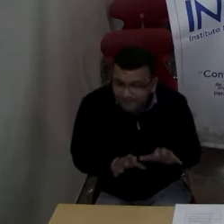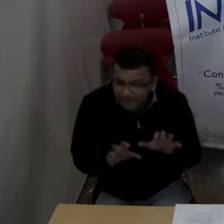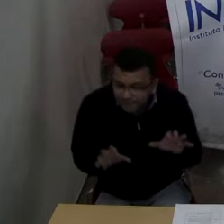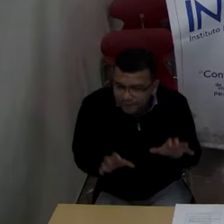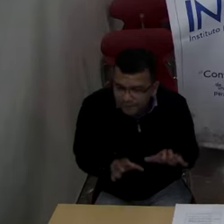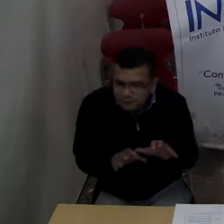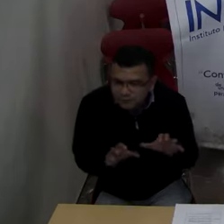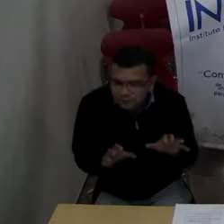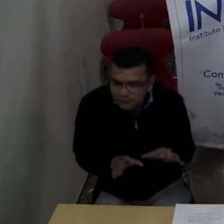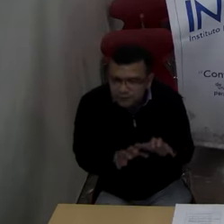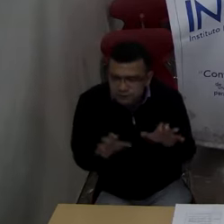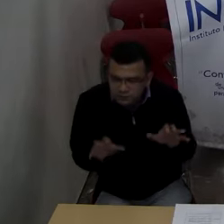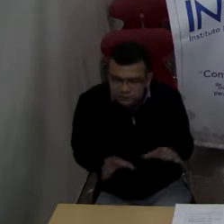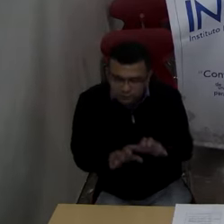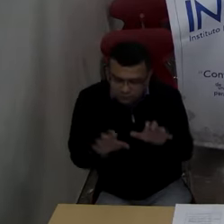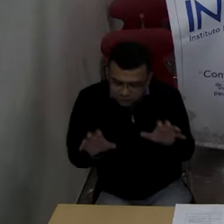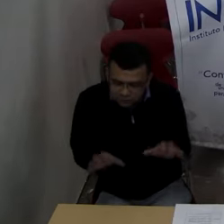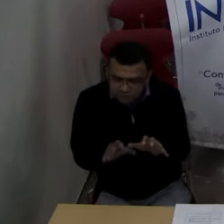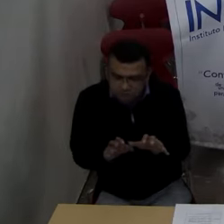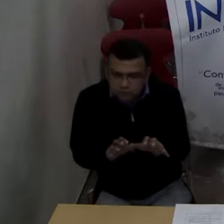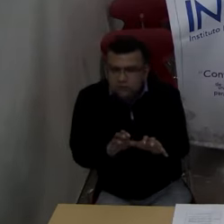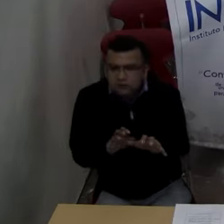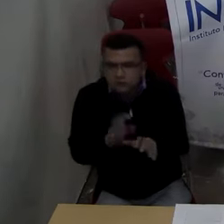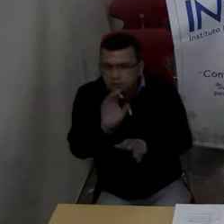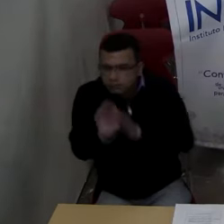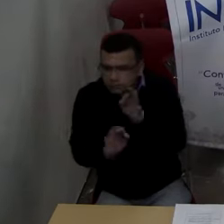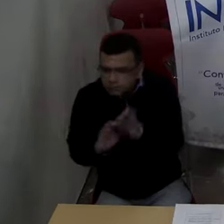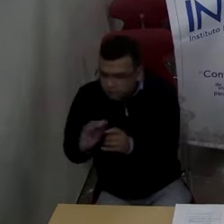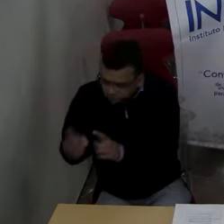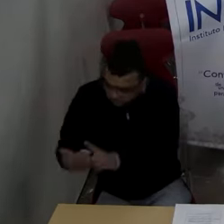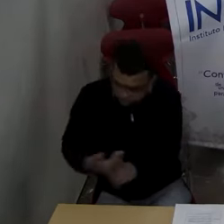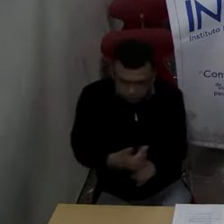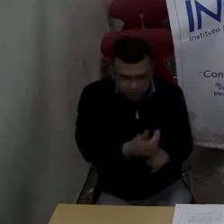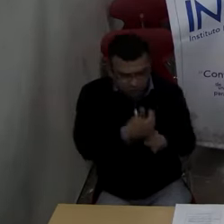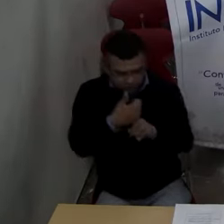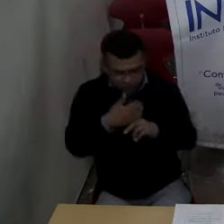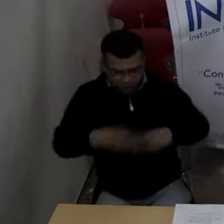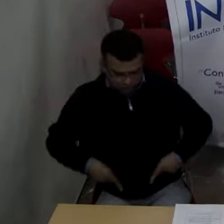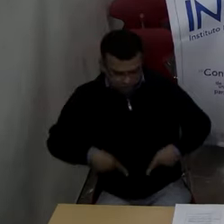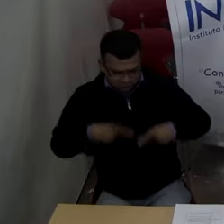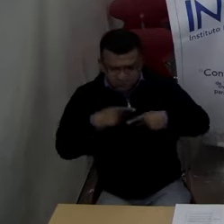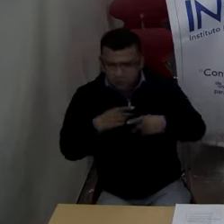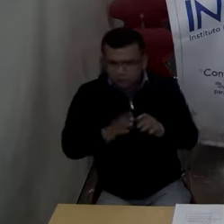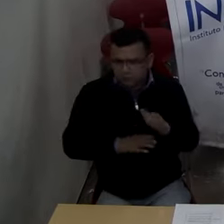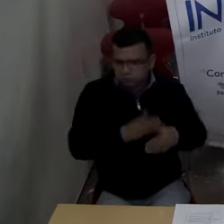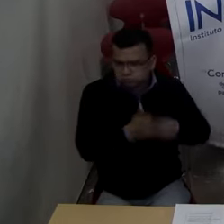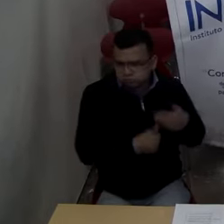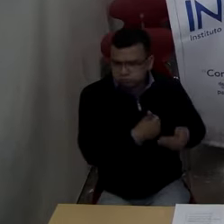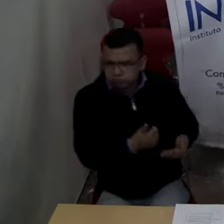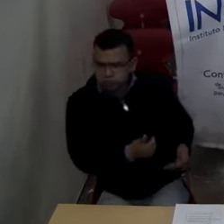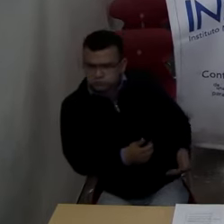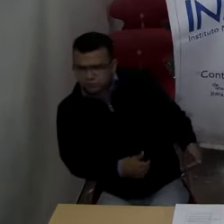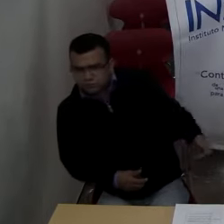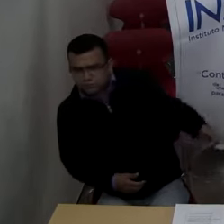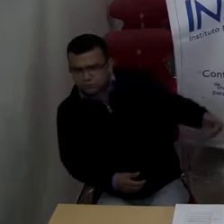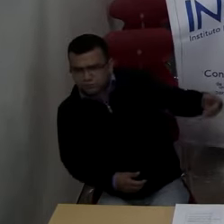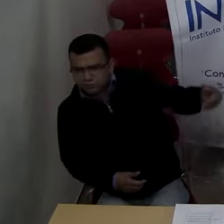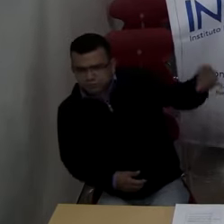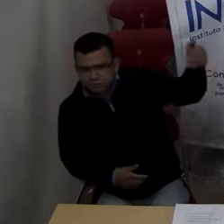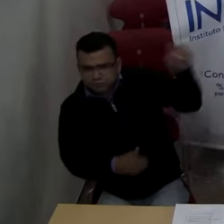durante el desarrollo de nuestra vida, entonces contemplan cosas como asistir a